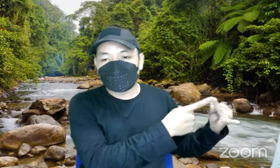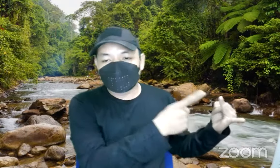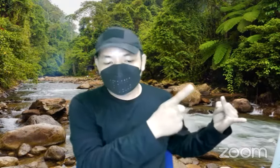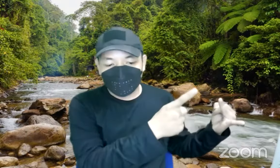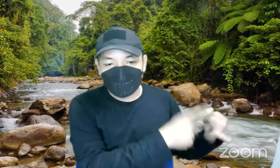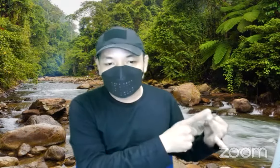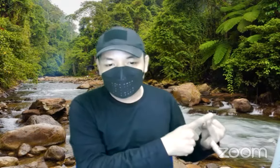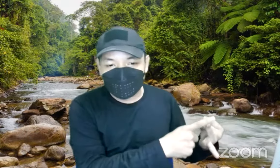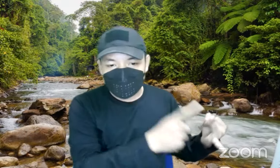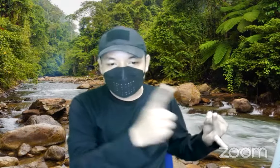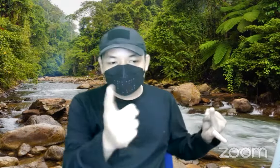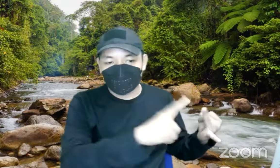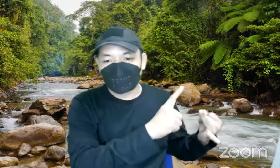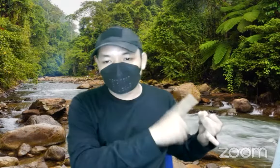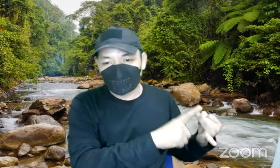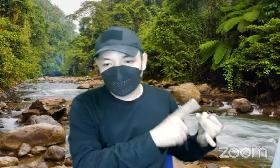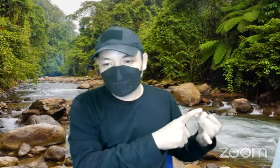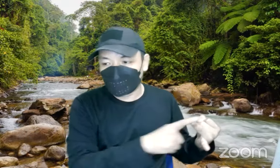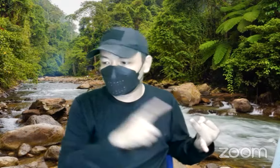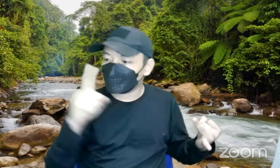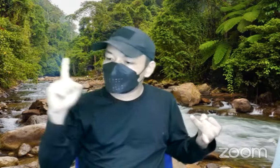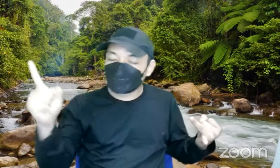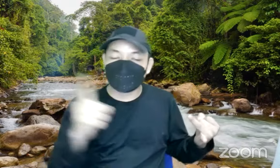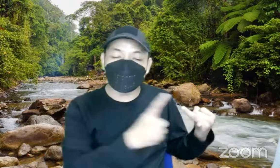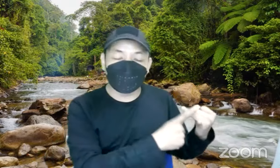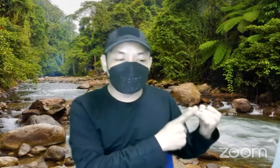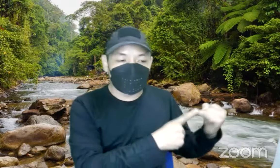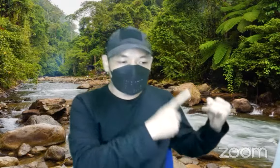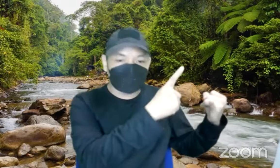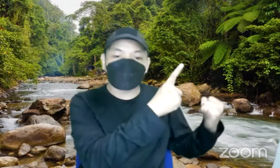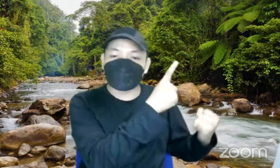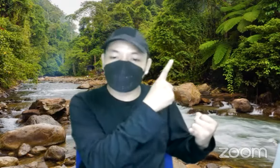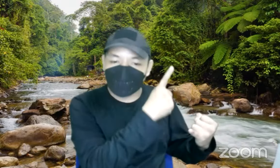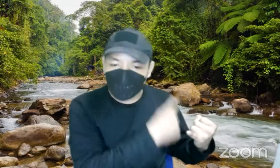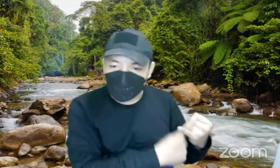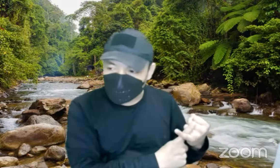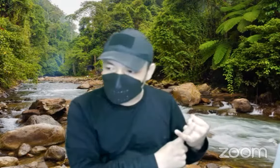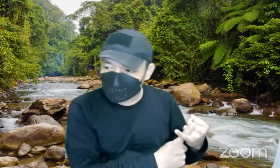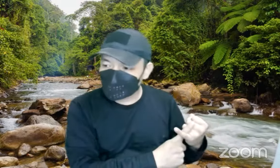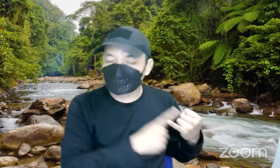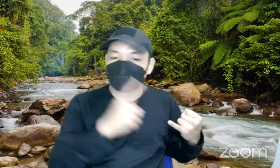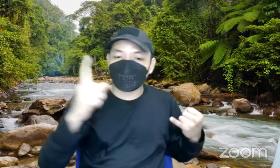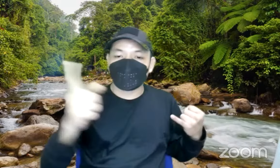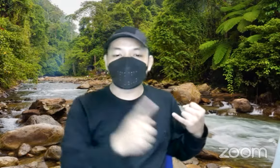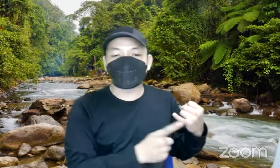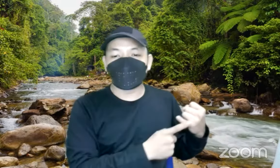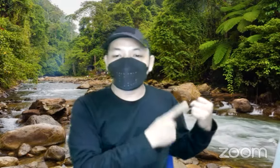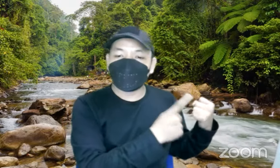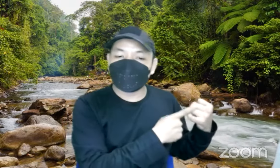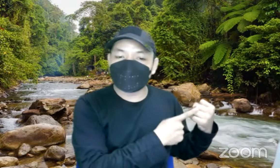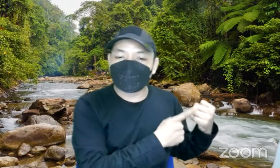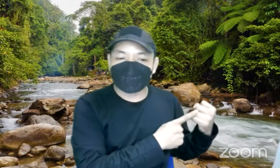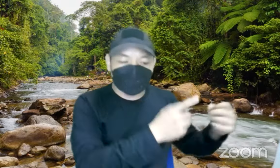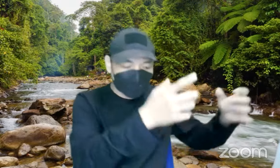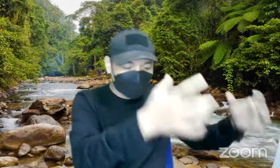လောက်ထိပျော်နေလဲဆိုတော့အဲ့လိုမျိုးပုံတွေရုပ်သံတွေမြင်တော့ပြည်သူအပျော်မြင်တော့သူတို့စဉ်းစားခံဝင်ပါပြီနောက်တစ်ချက်ကလက်နက်ခဲယမ်းတွေတိုက်စီးရ